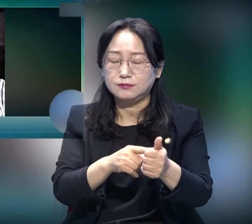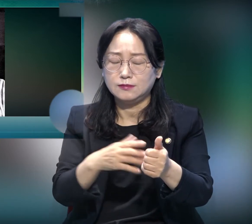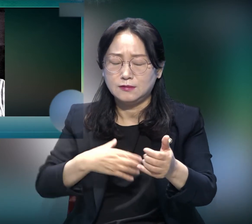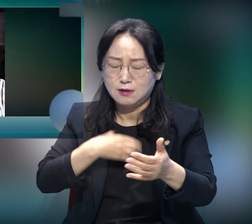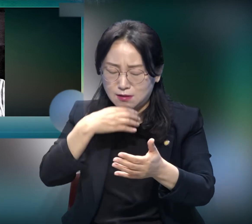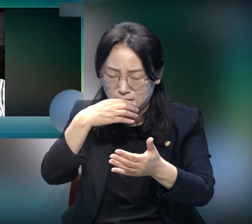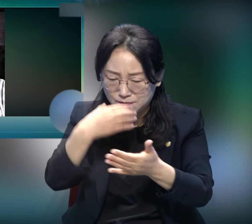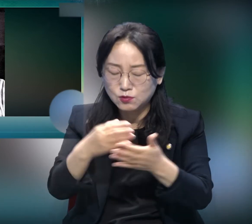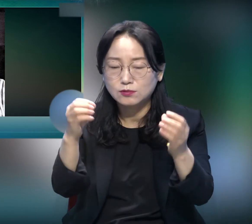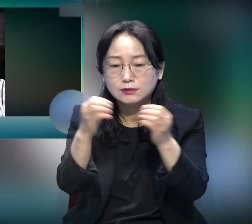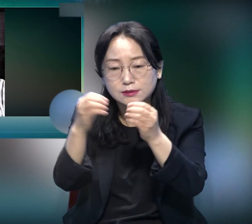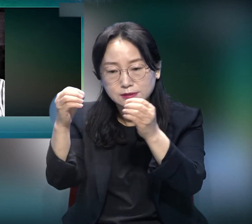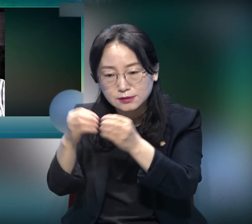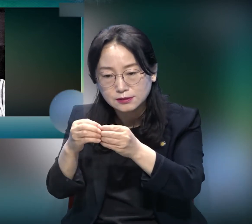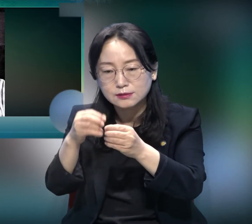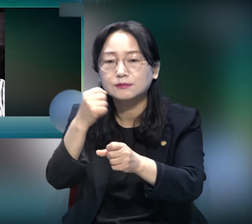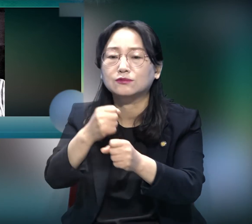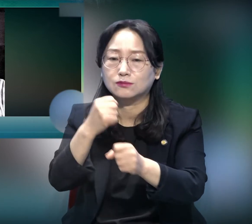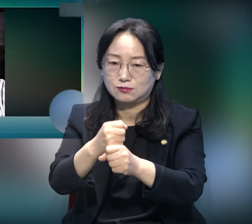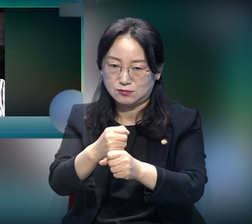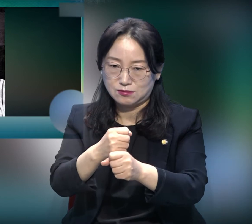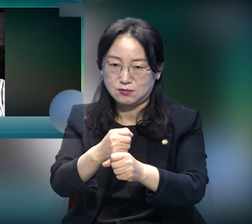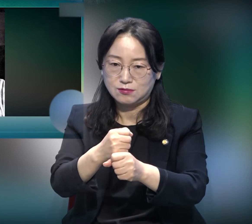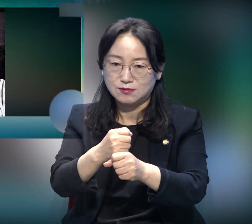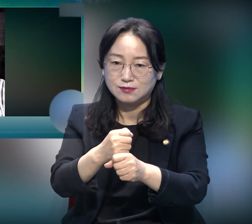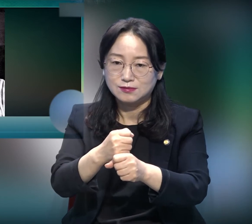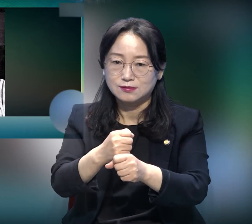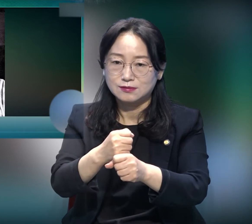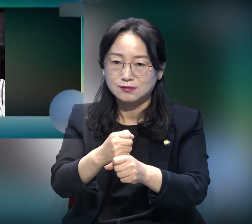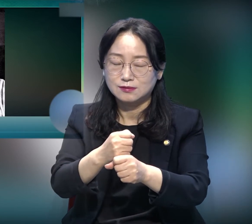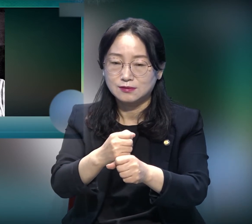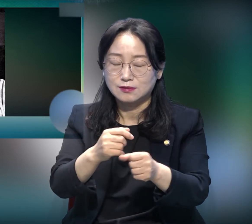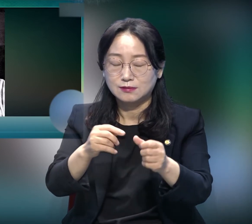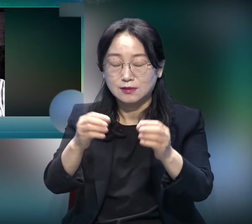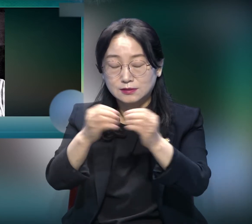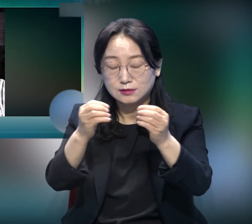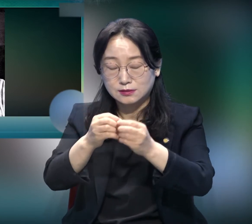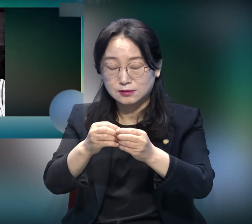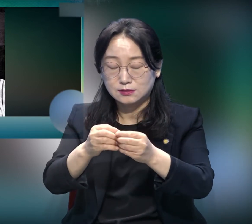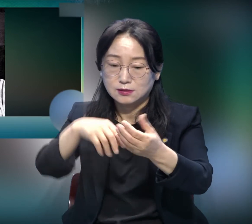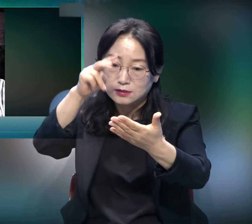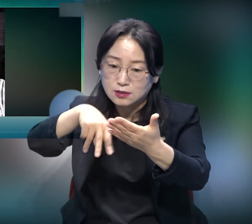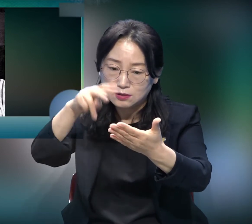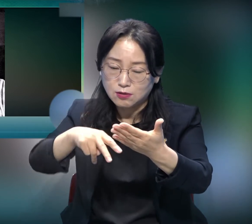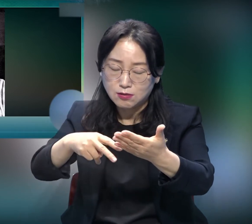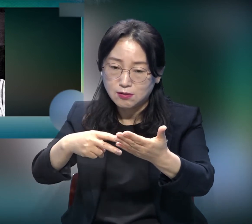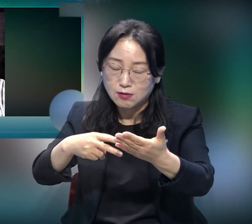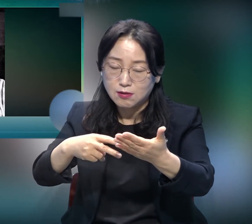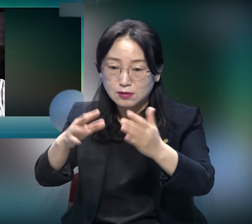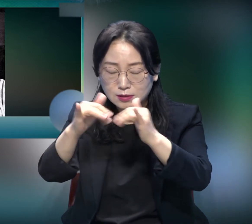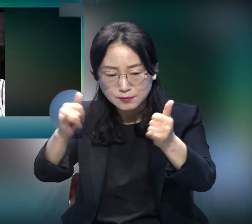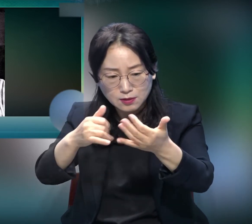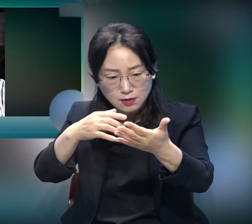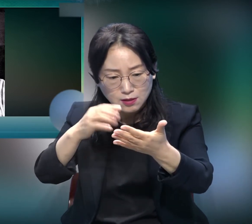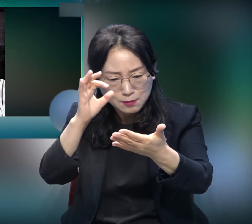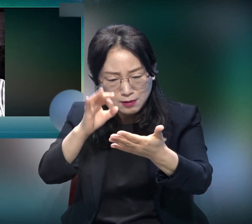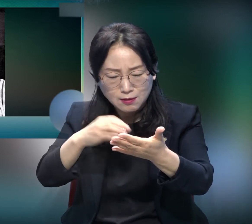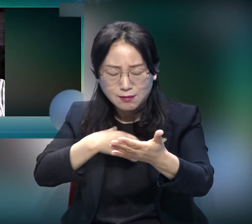감동적인 시를 지어냈습니다. 그 시를 읽은 사람, 수많은 사람들이 감동받고 예수를 믿게